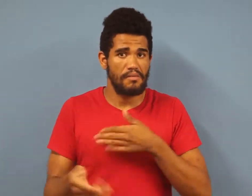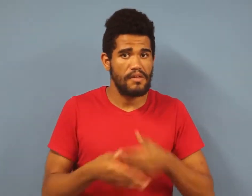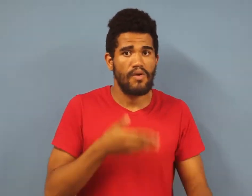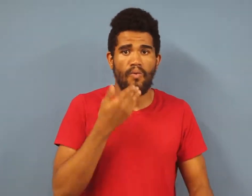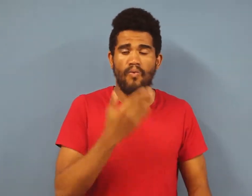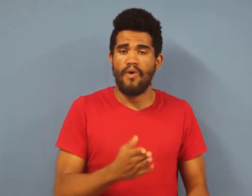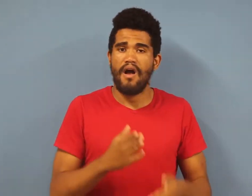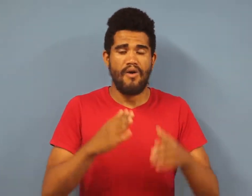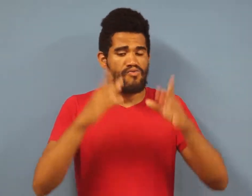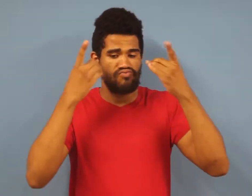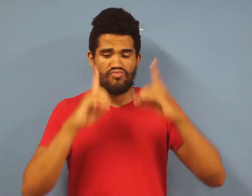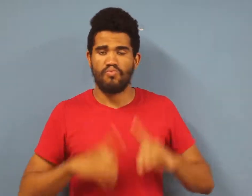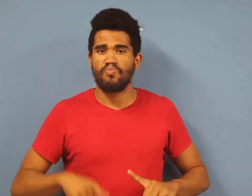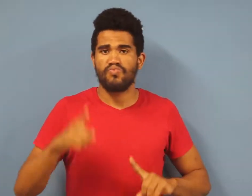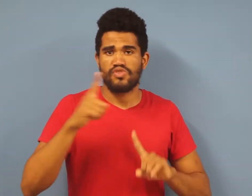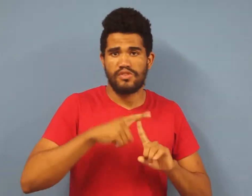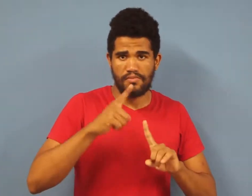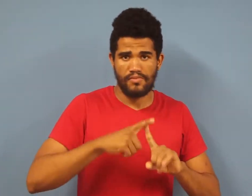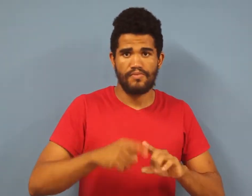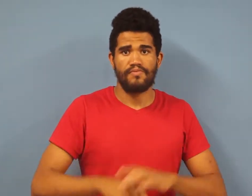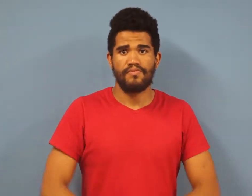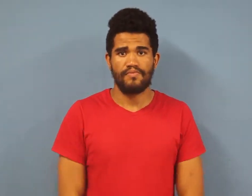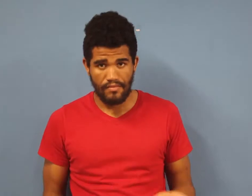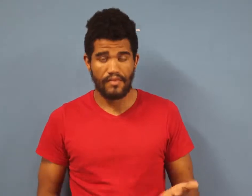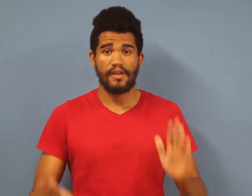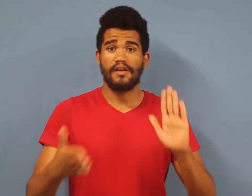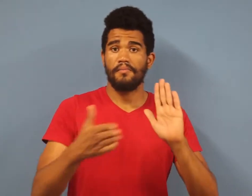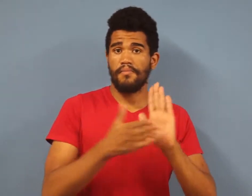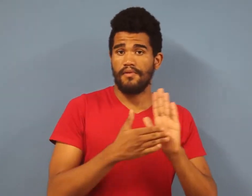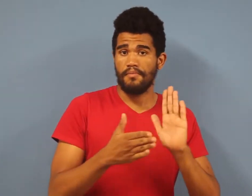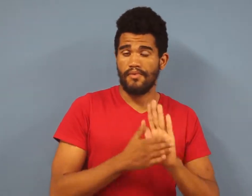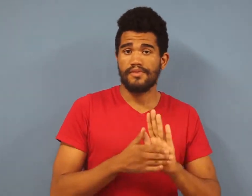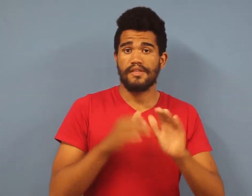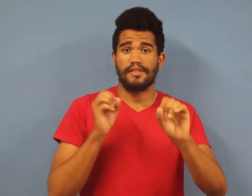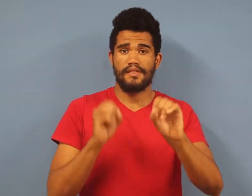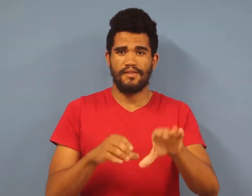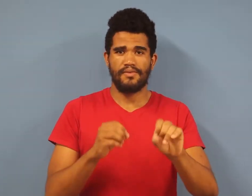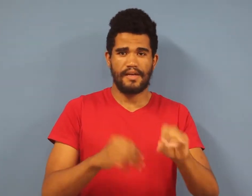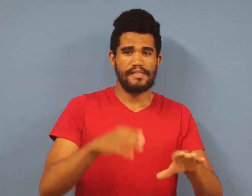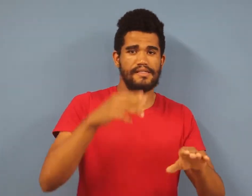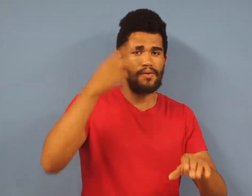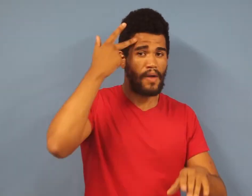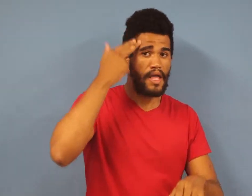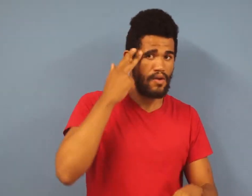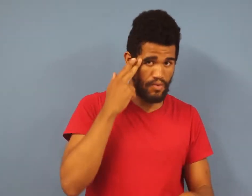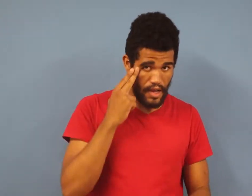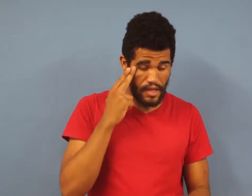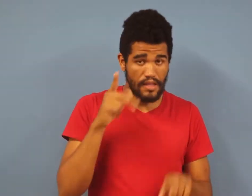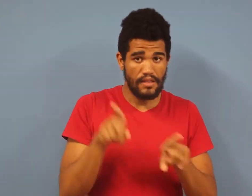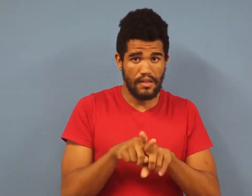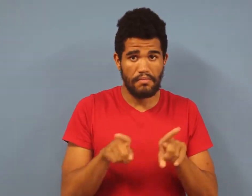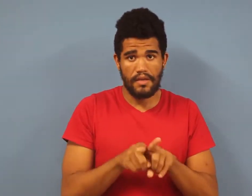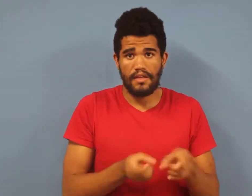especificidades. No entanto, a educação regular passou a ser oferecida a todos e a